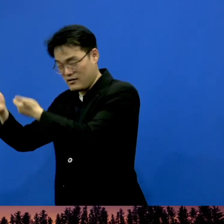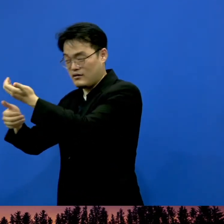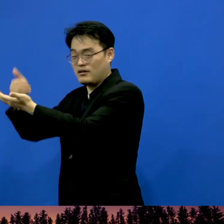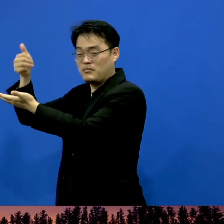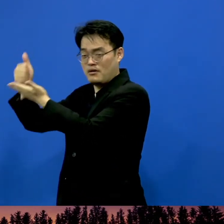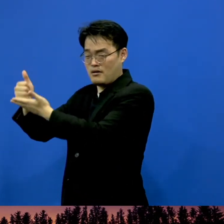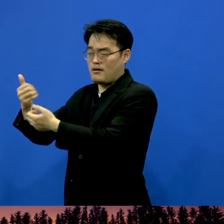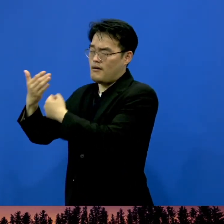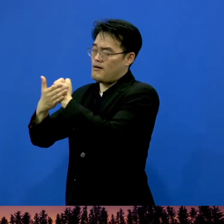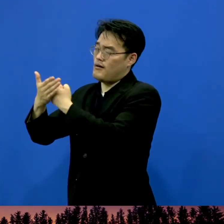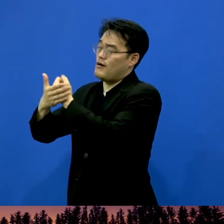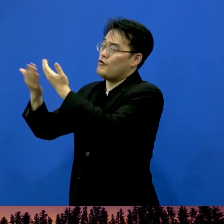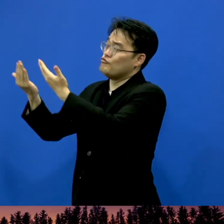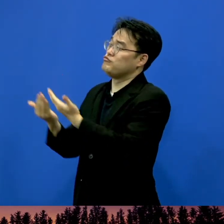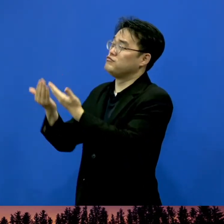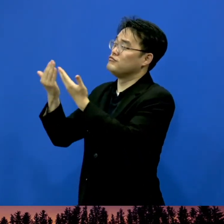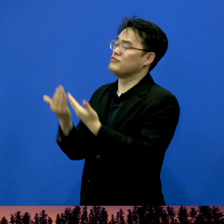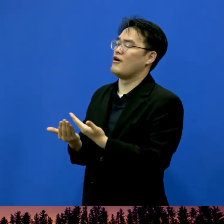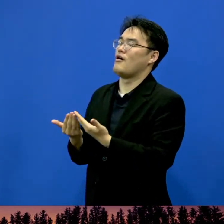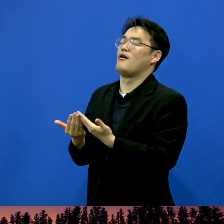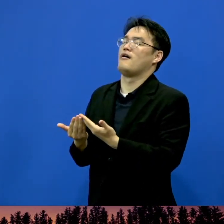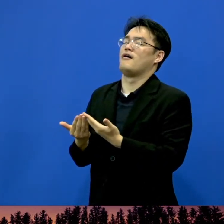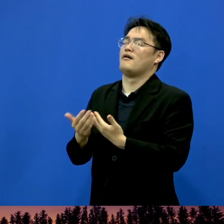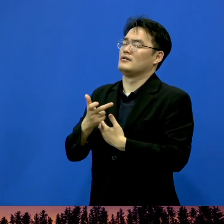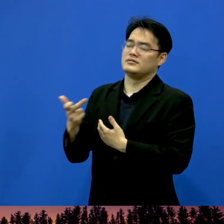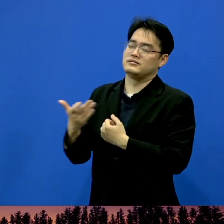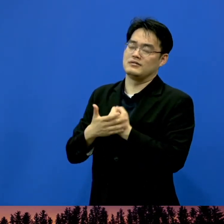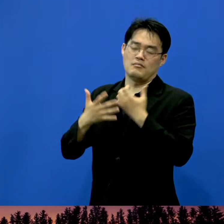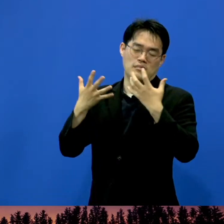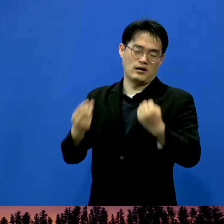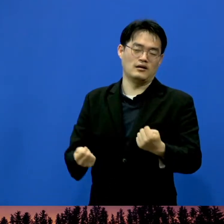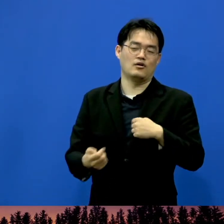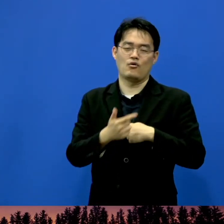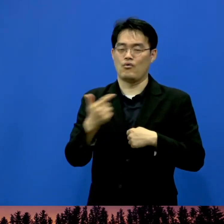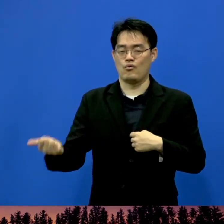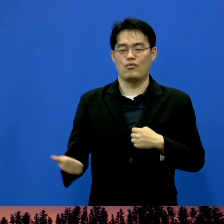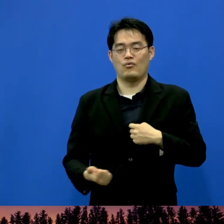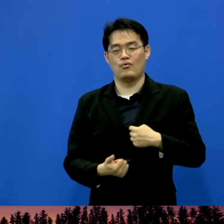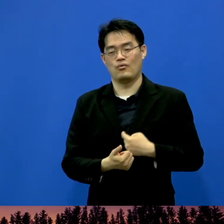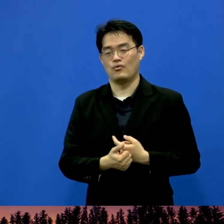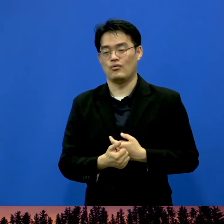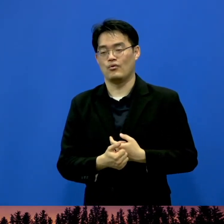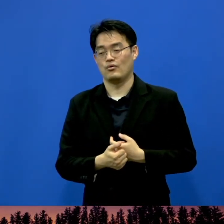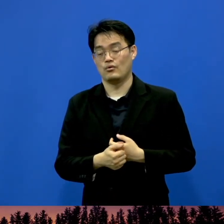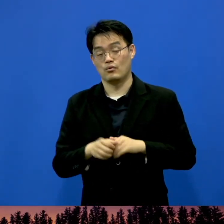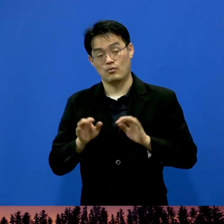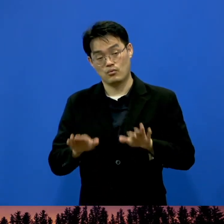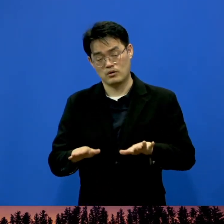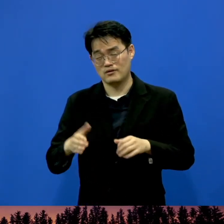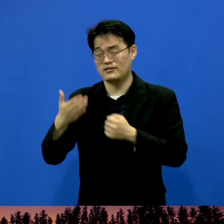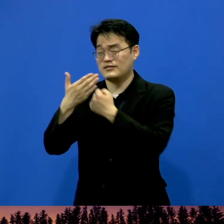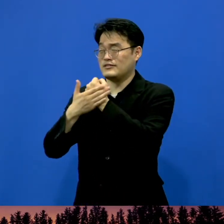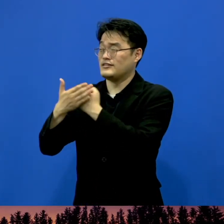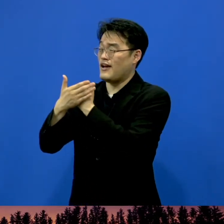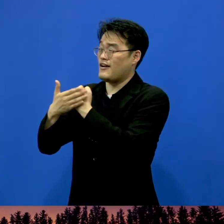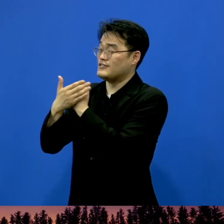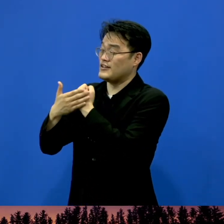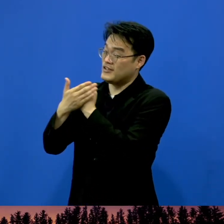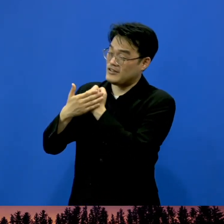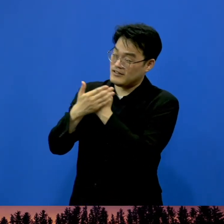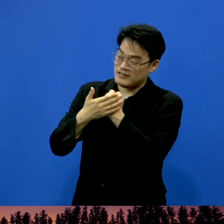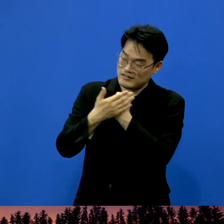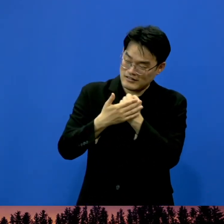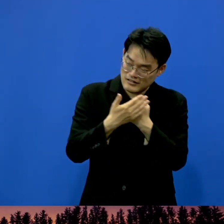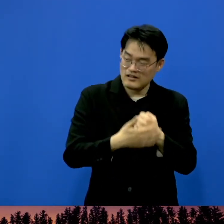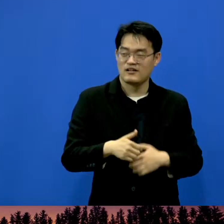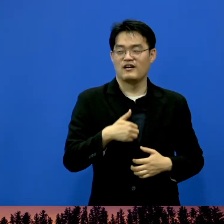그때마다 하나님이 주셨던 독특한 은혜들이 너무 많았어요. 너무 많았어요. 오늘의 내가 그 은혜의 총합이잖아요. 얼마나